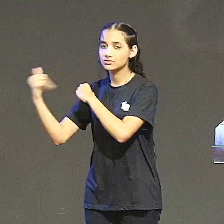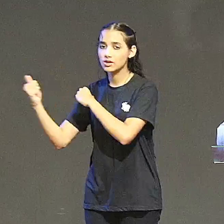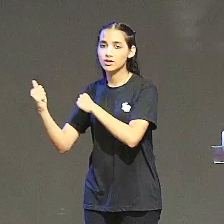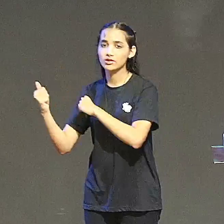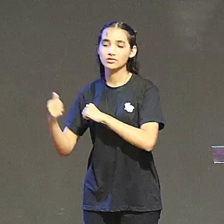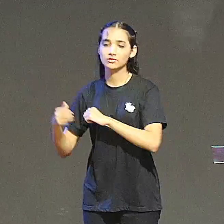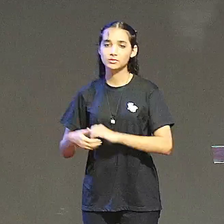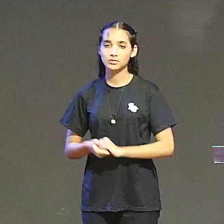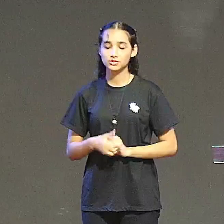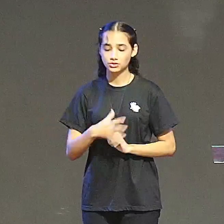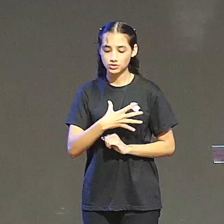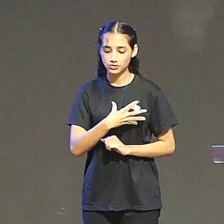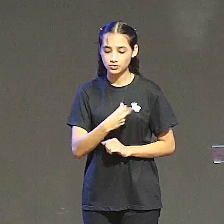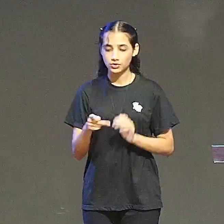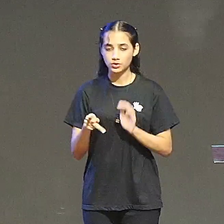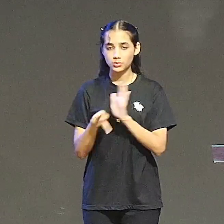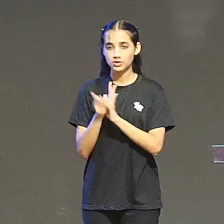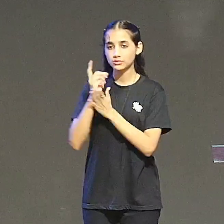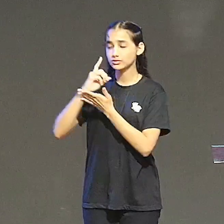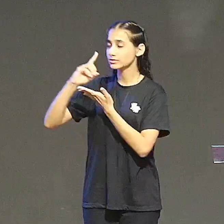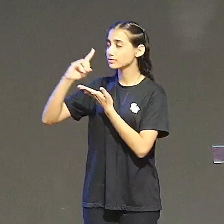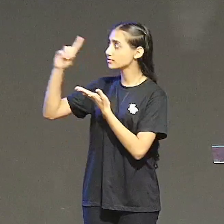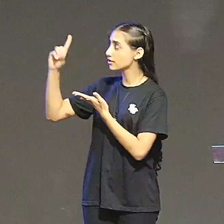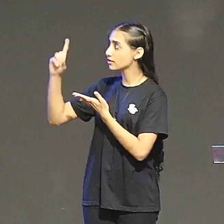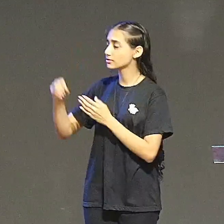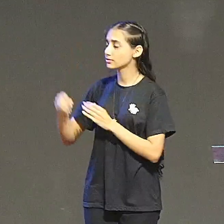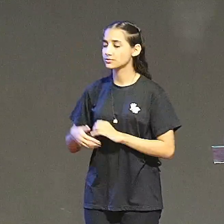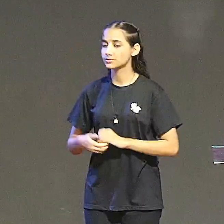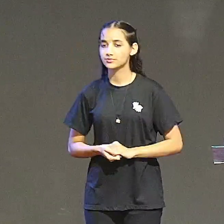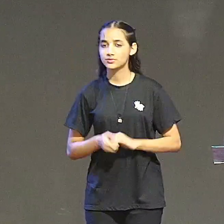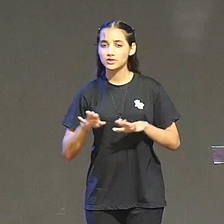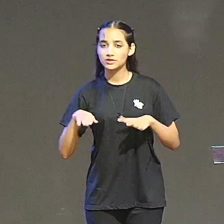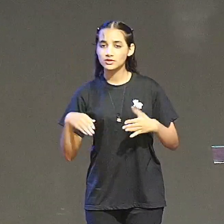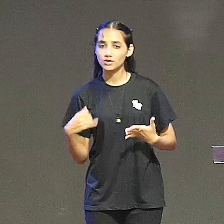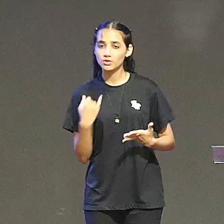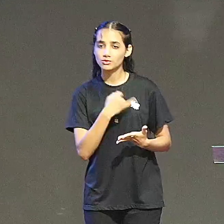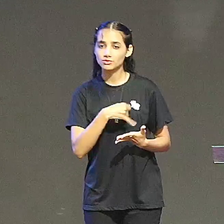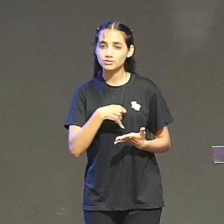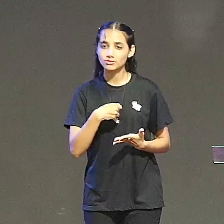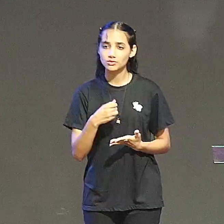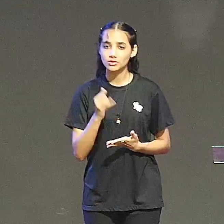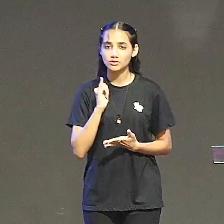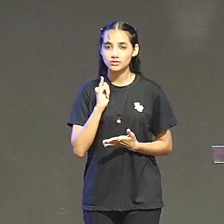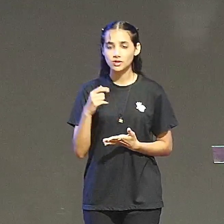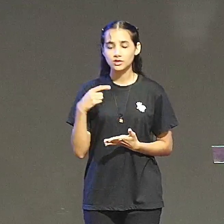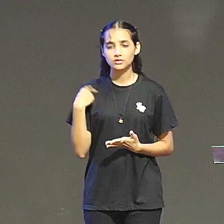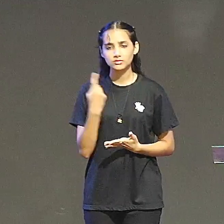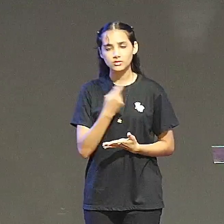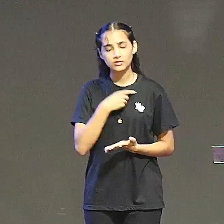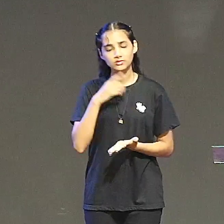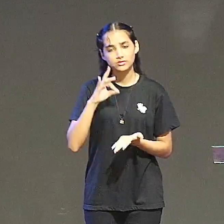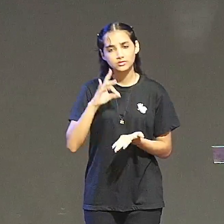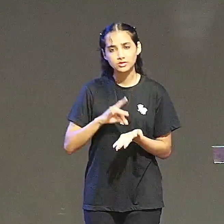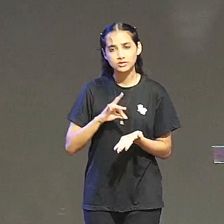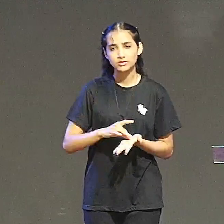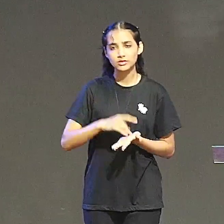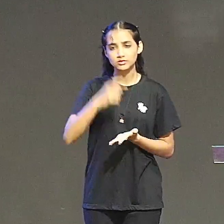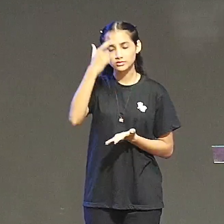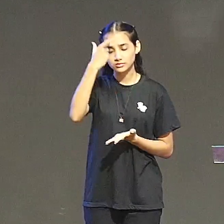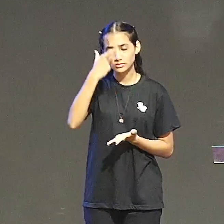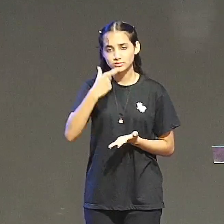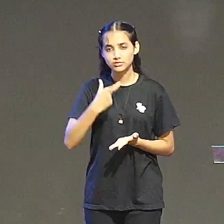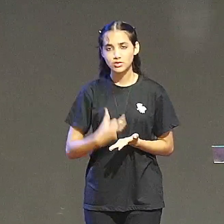de Deus e aí ele fala assim de fato nós somos que que isso quer